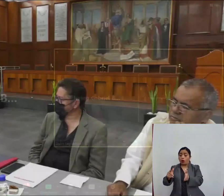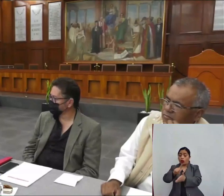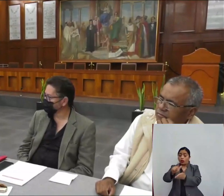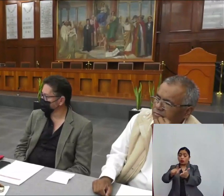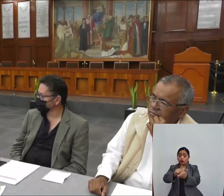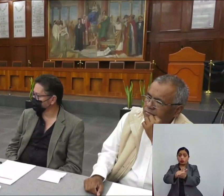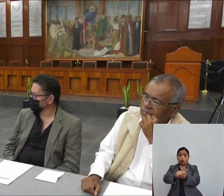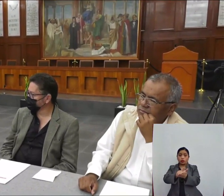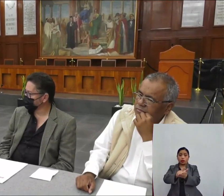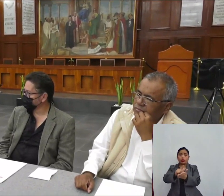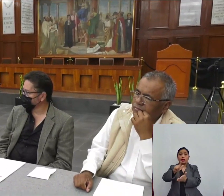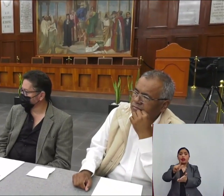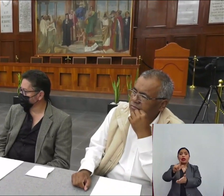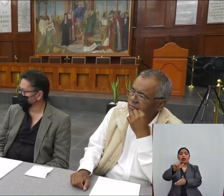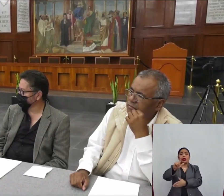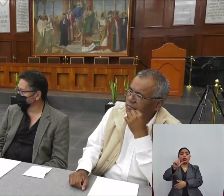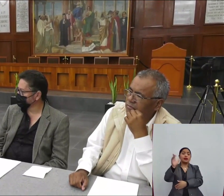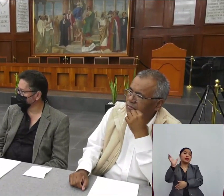legislativo.